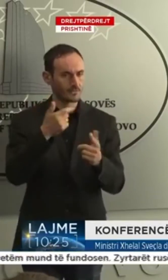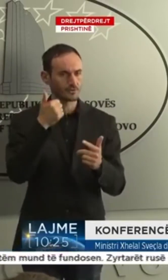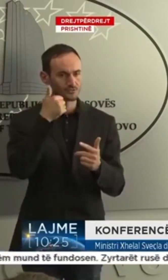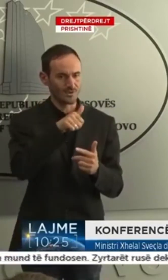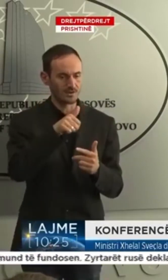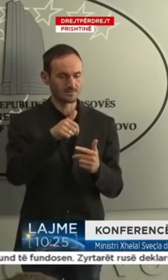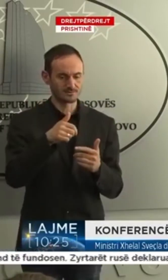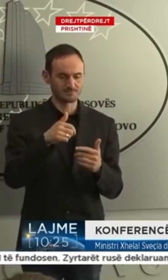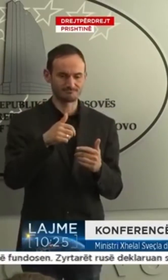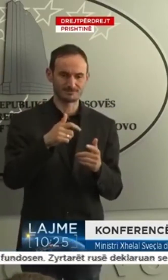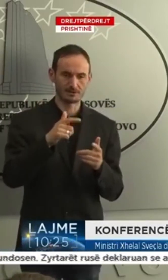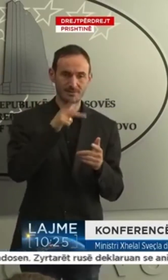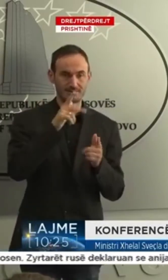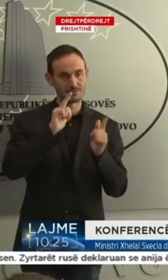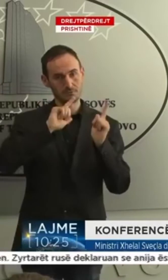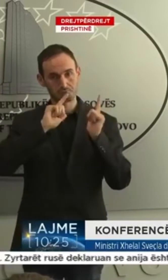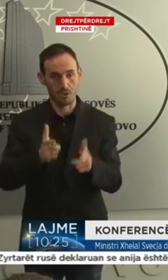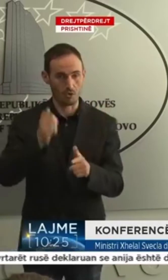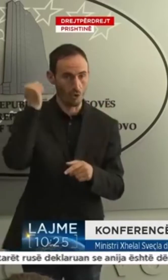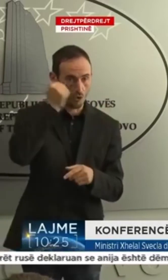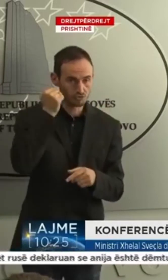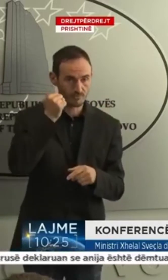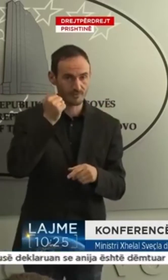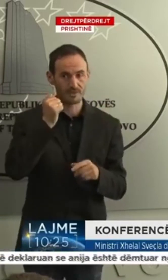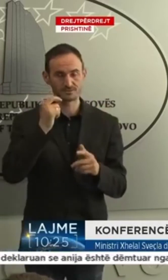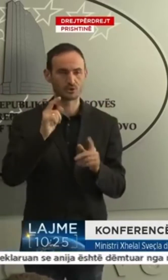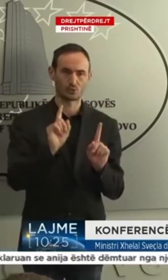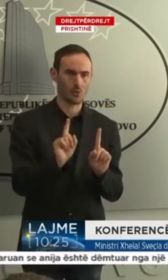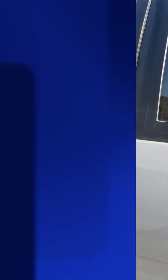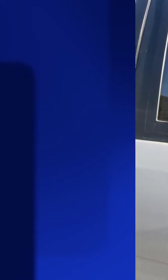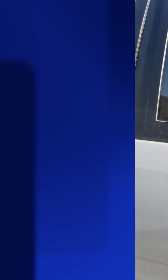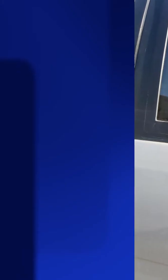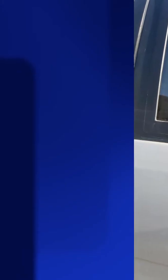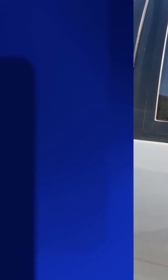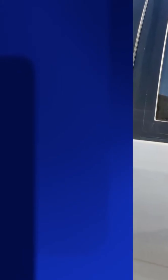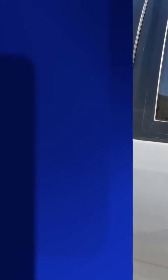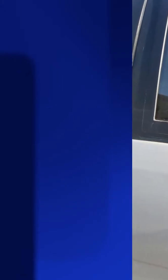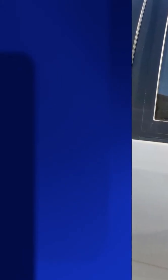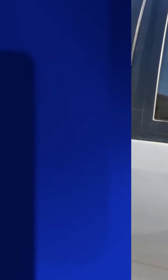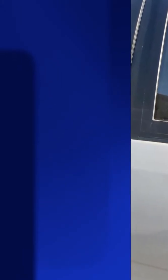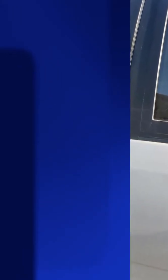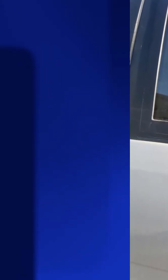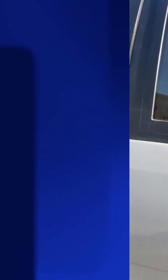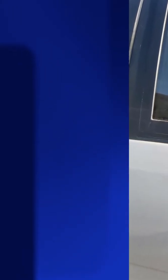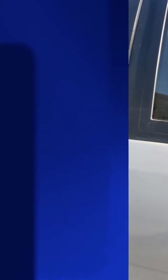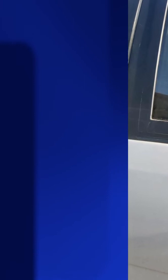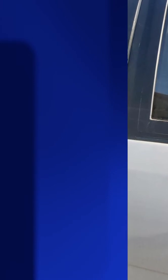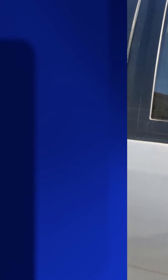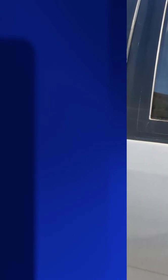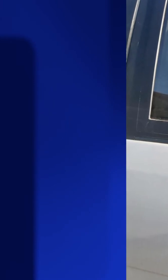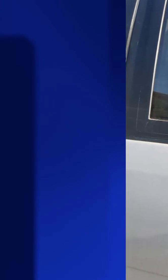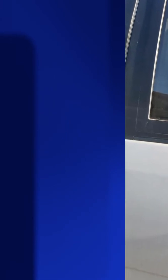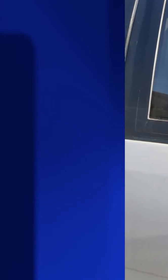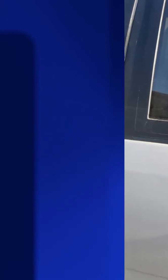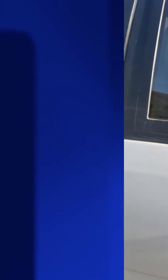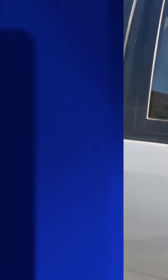këtë moment të sulmej Kosovën, por të destabilizojë Kosovën. Ndërsa Drejtojë përgjithshëm e policisë e Kosovës, Samet Din